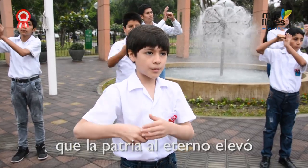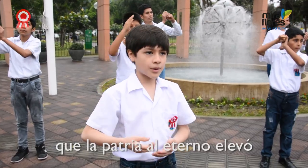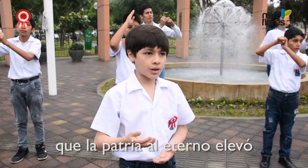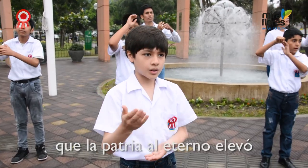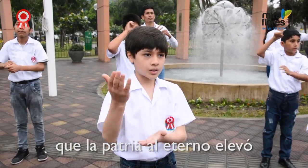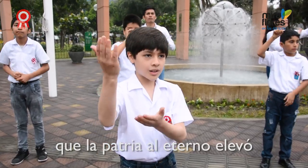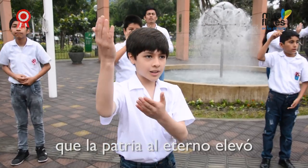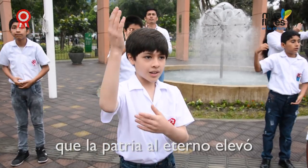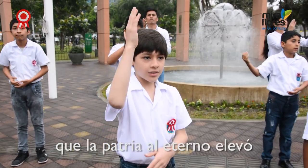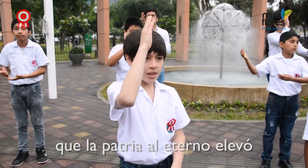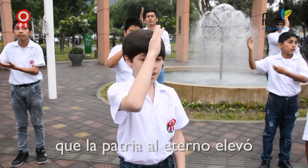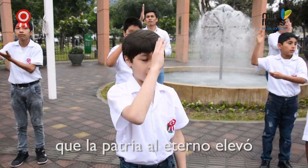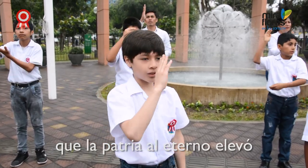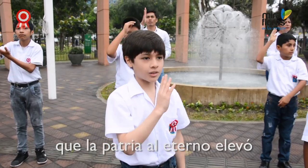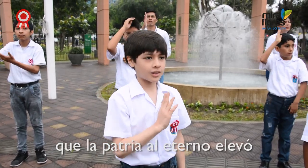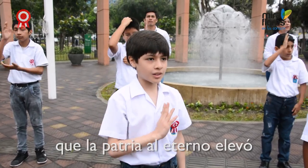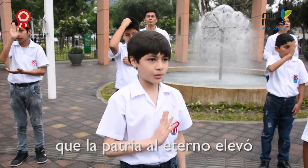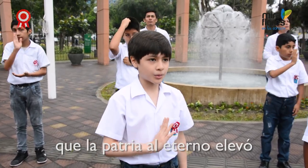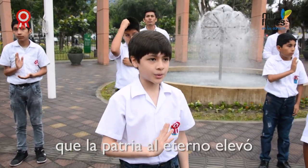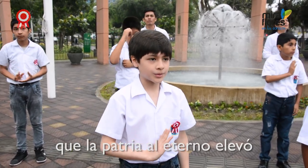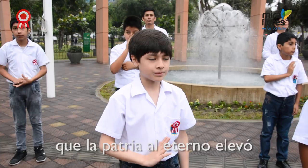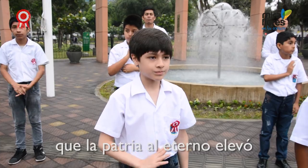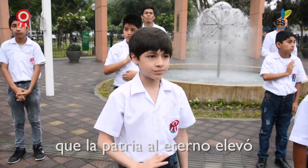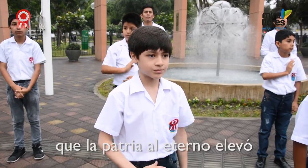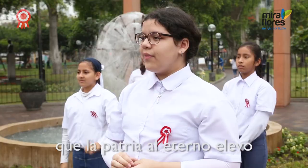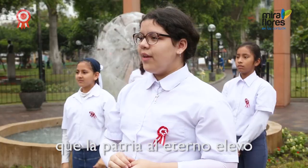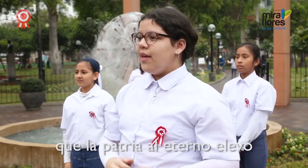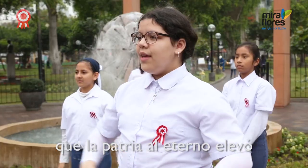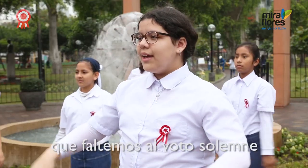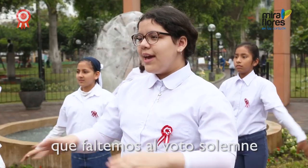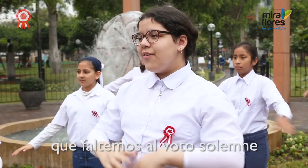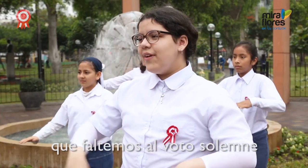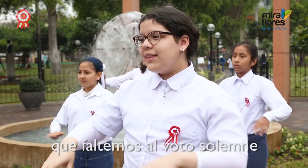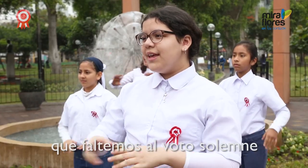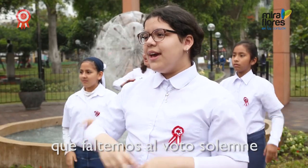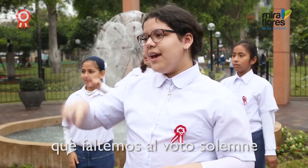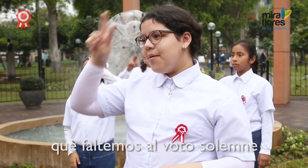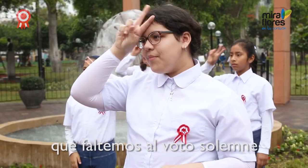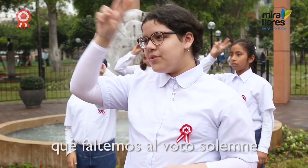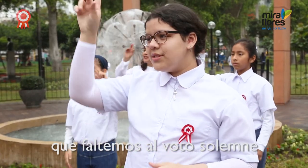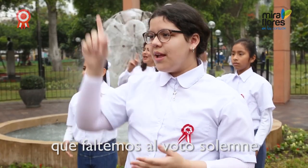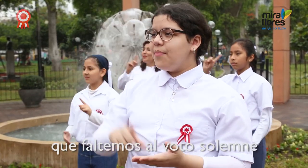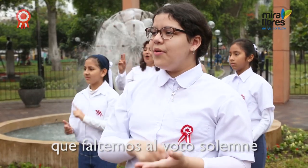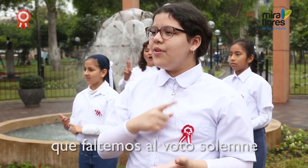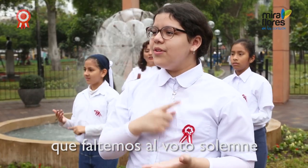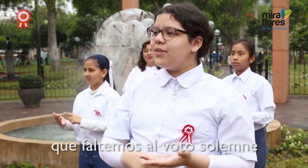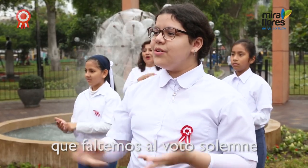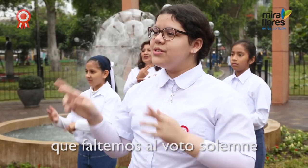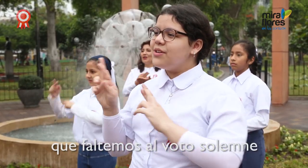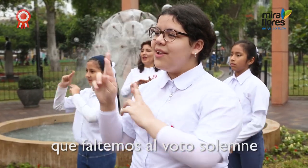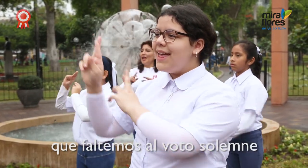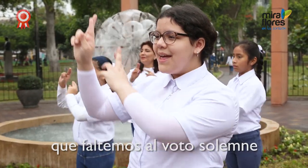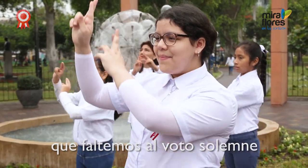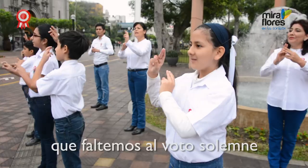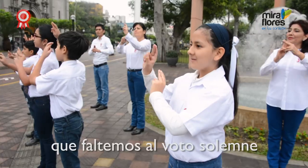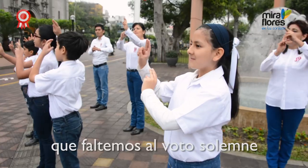patria es de nuevo, que partemos al voto surente,